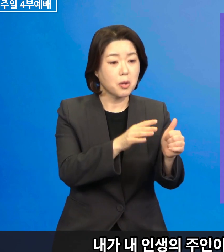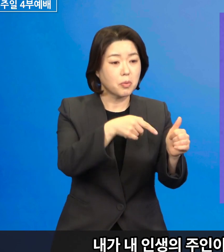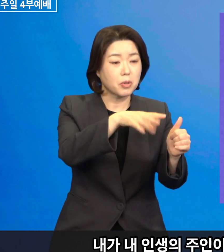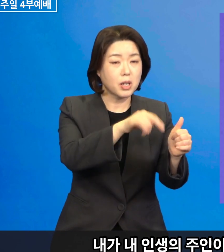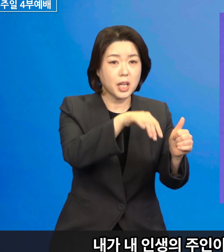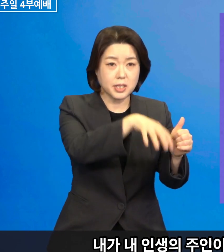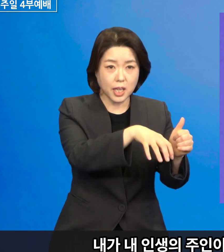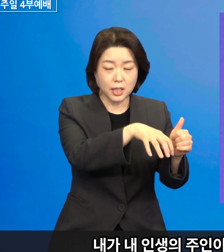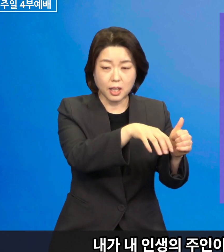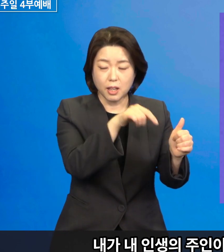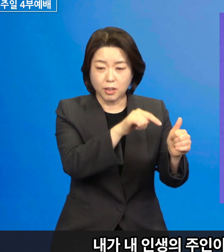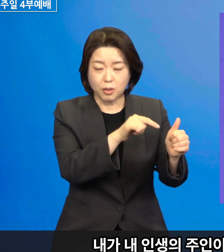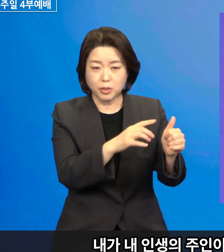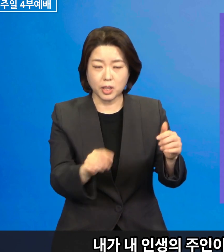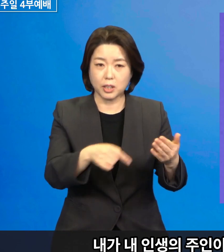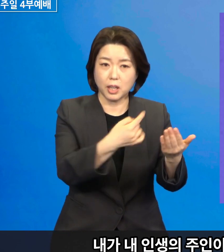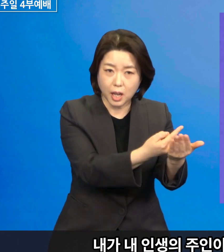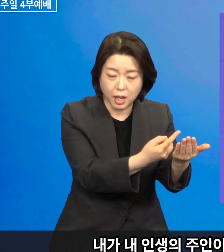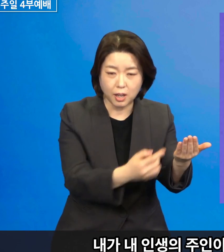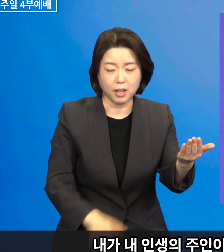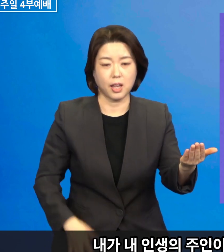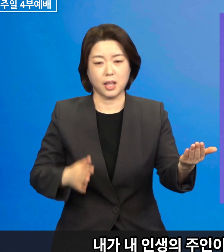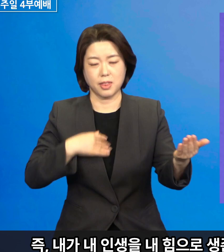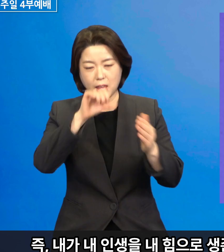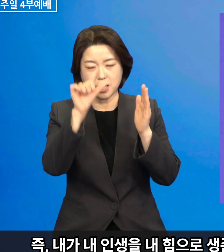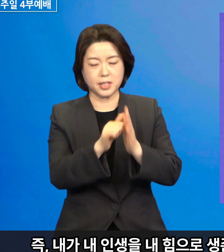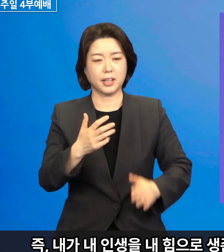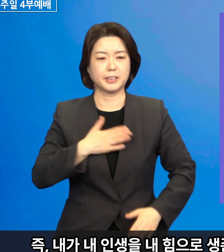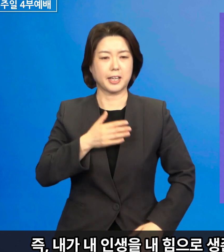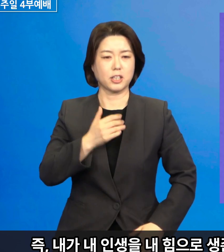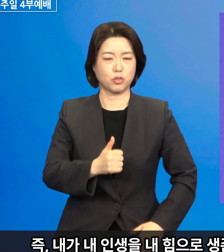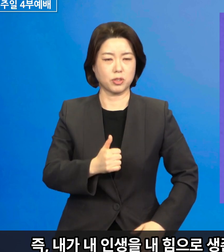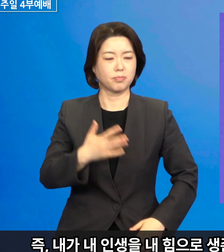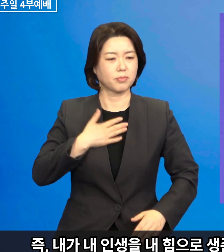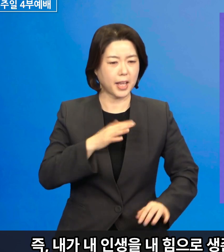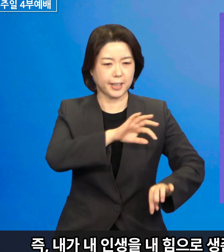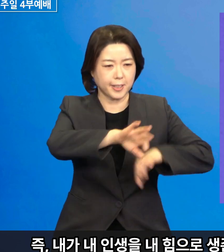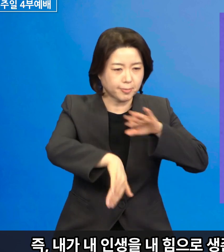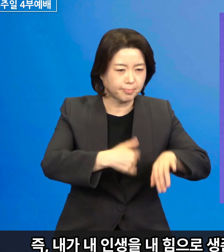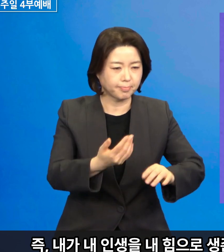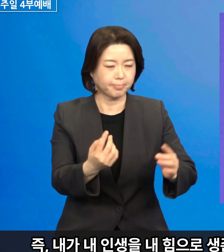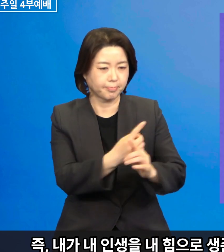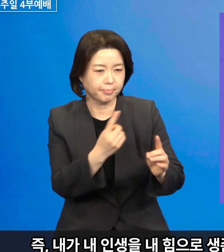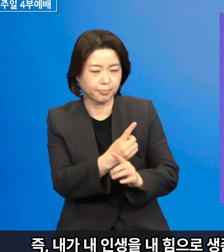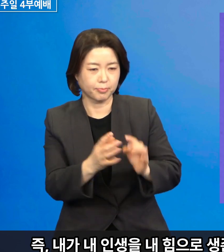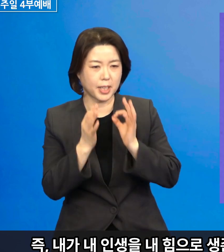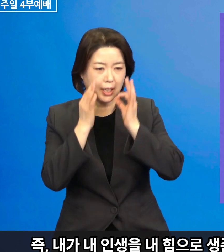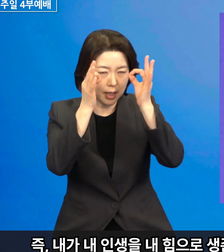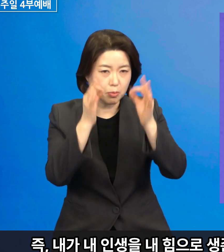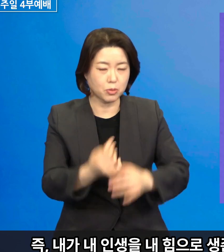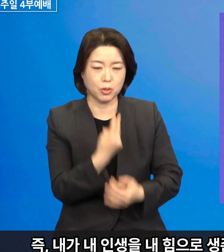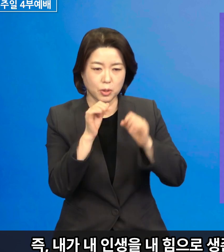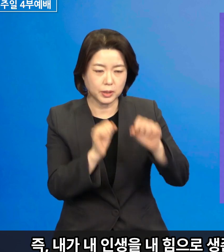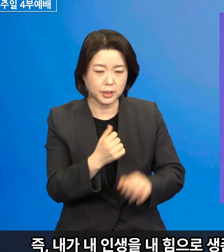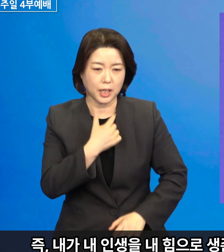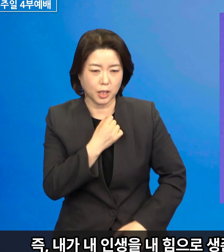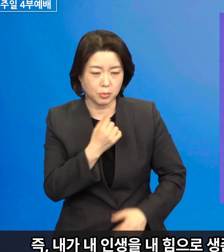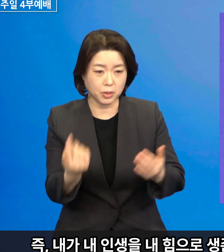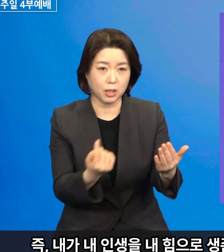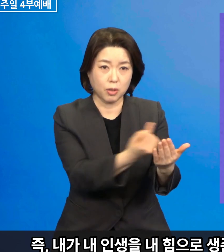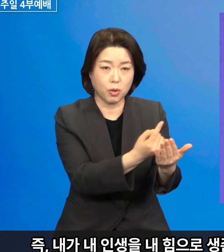내가 내 인생의 주인이 되어서 자력갱생하겠다, 즉 내가 내 인생을 내 힘으로 생존하겠다라고